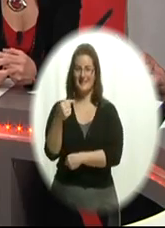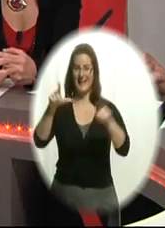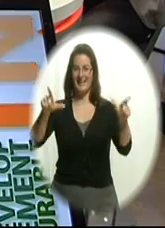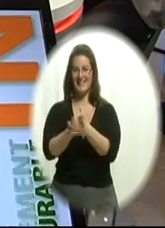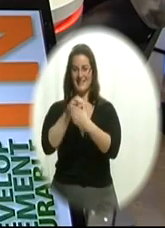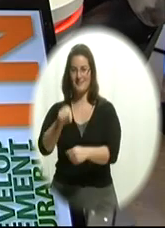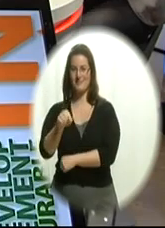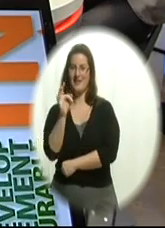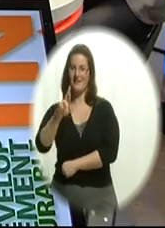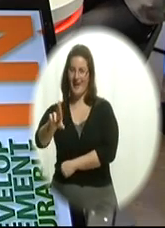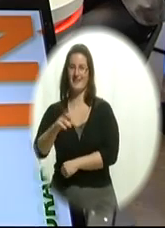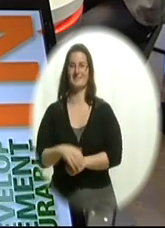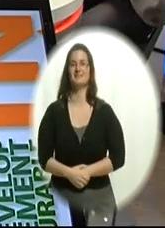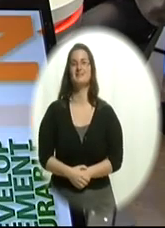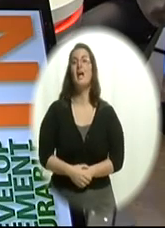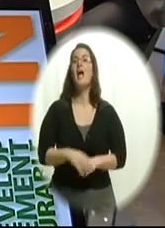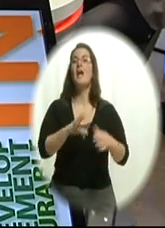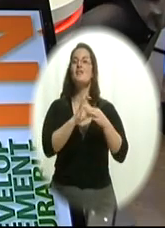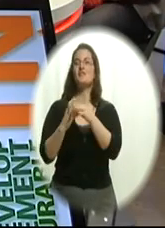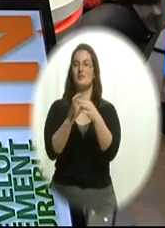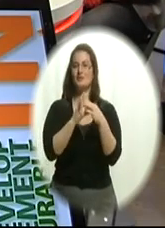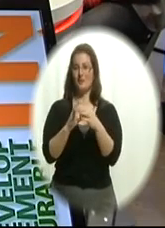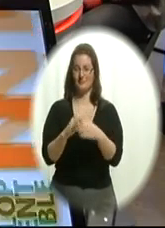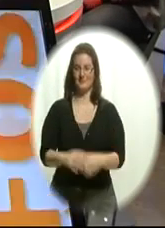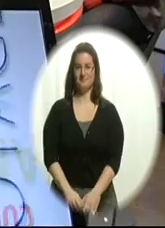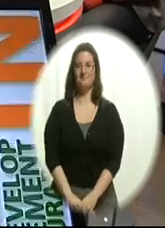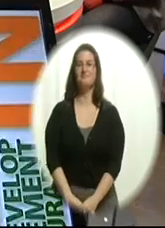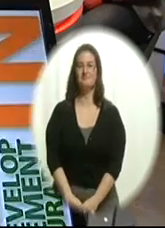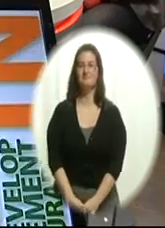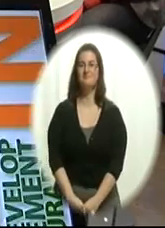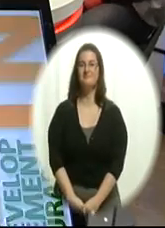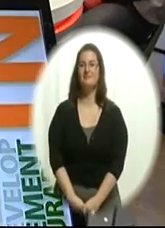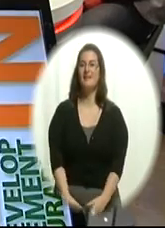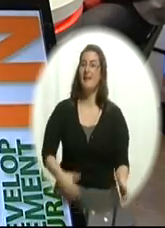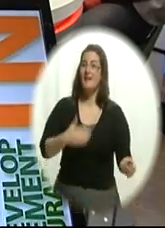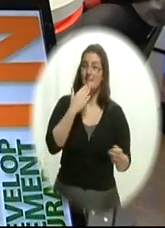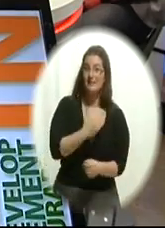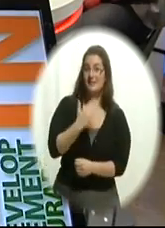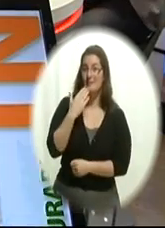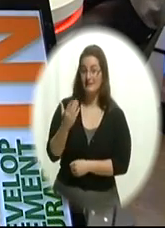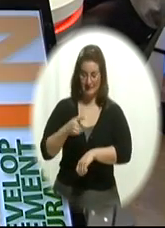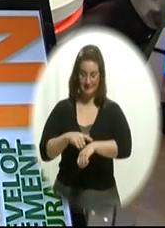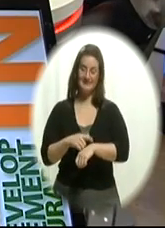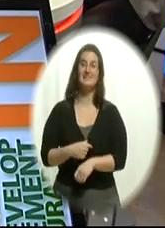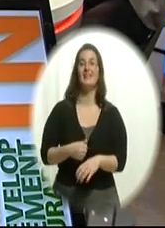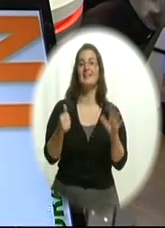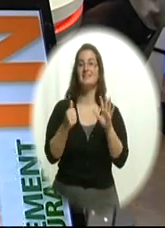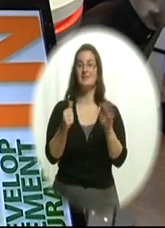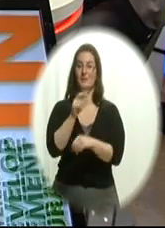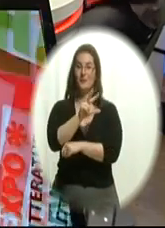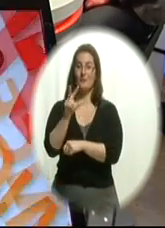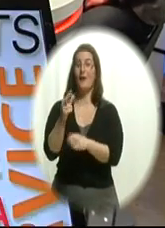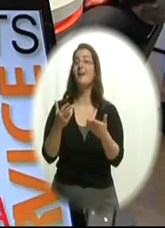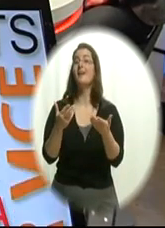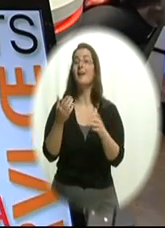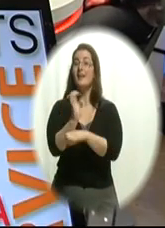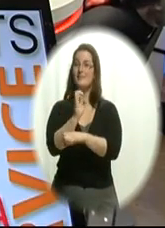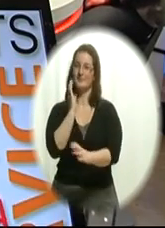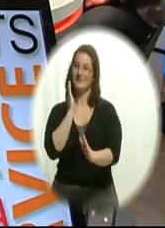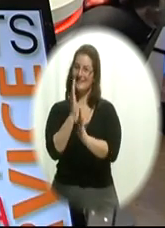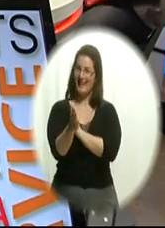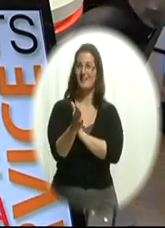www.scop-lies.fr avec un seul O à Scop. Très bien à tous. Merci, un grand merci. Il est 18h33, on est en direct et